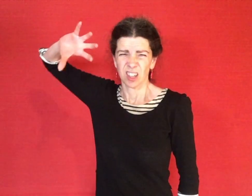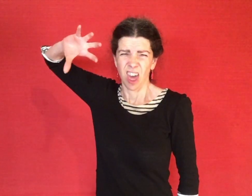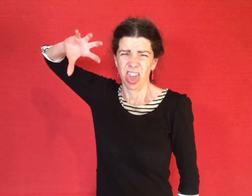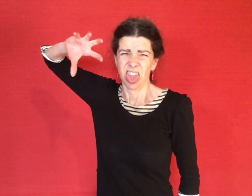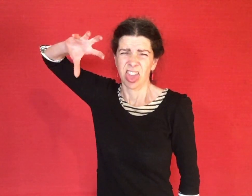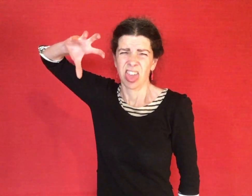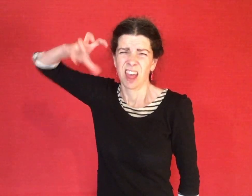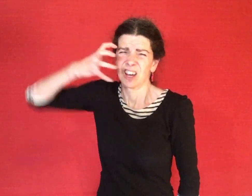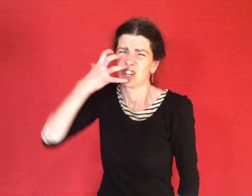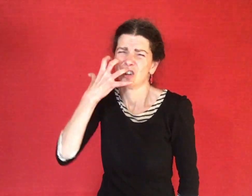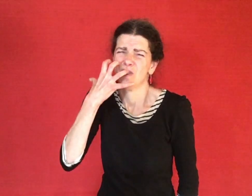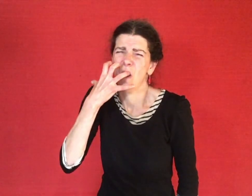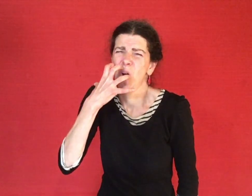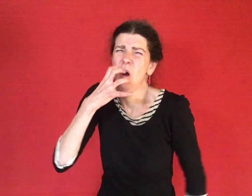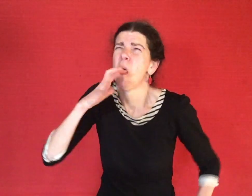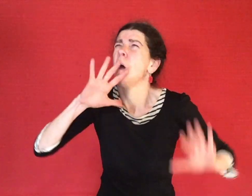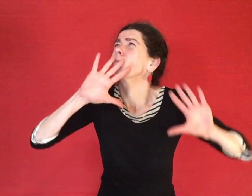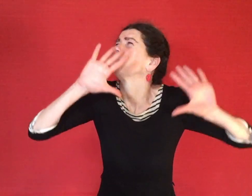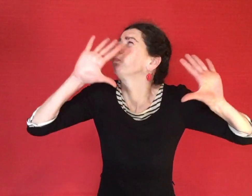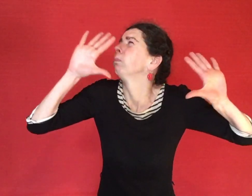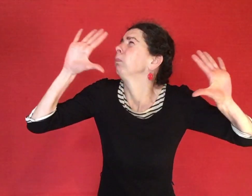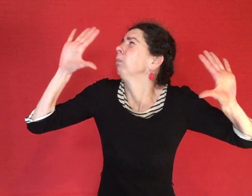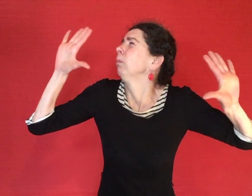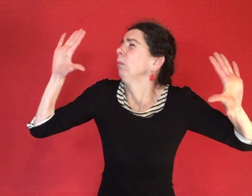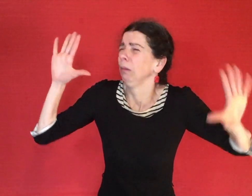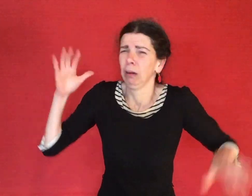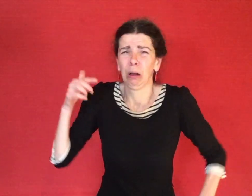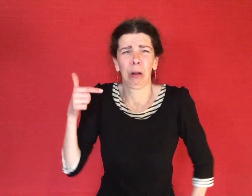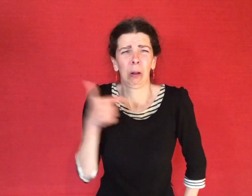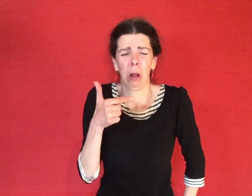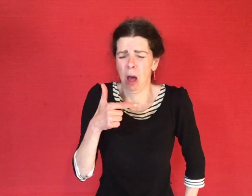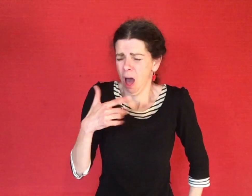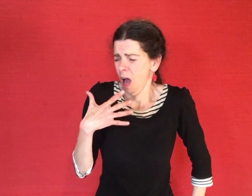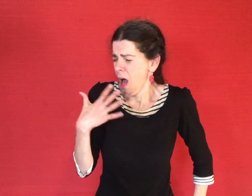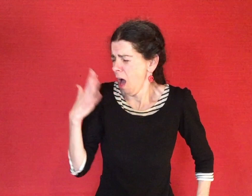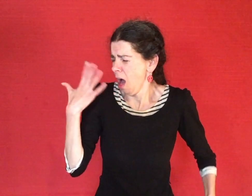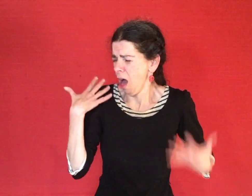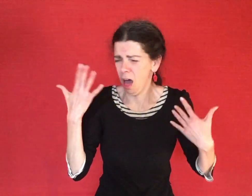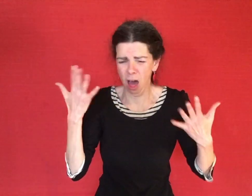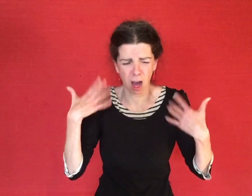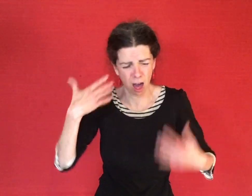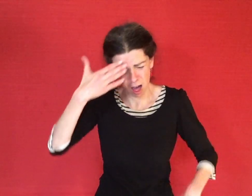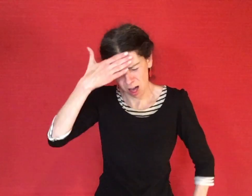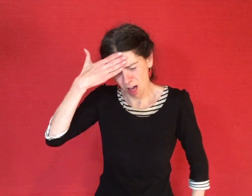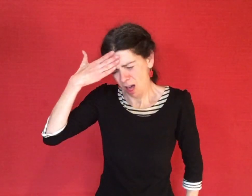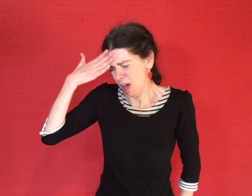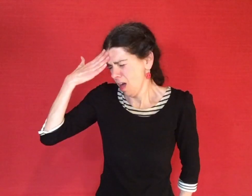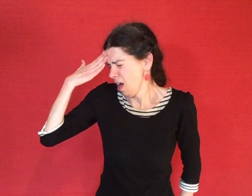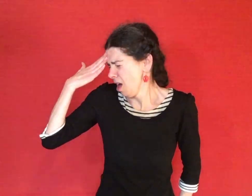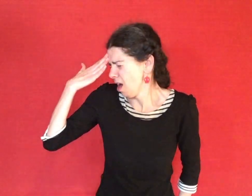Le soleil tape fort dans le ciel sans nuages. Et les deux petits commencent à avoir chaud.